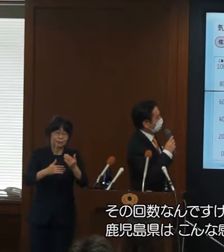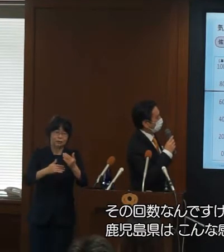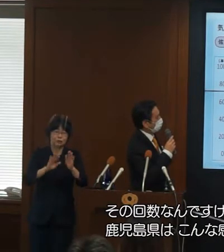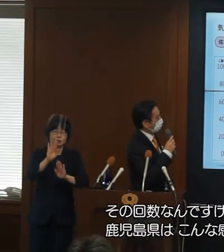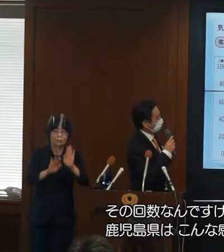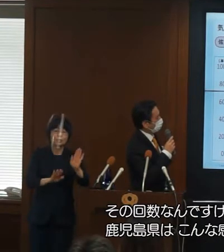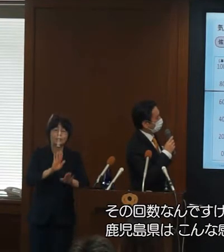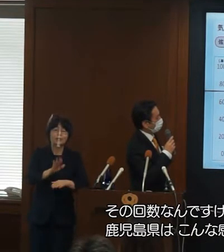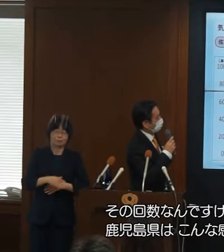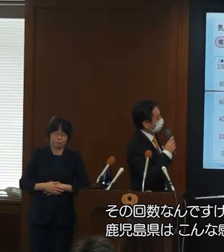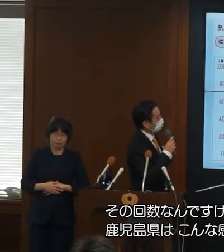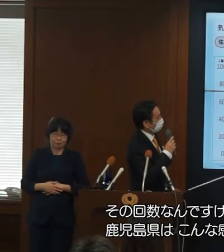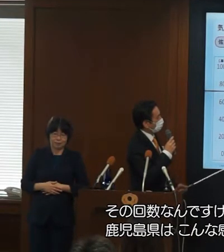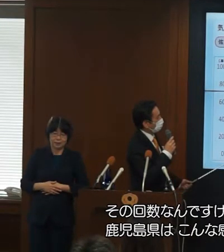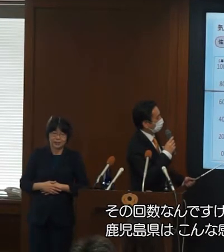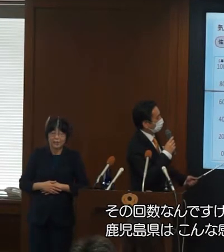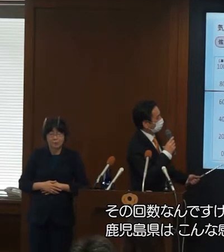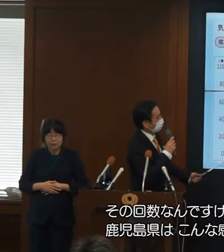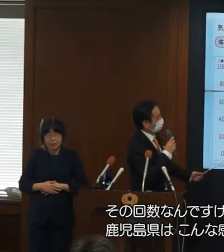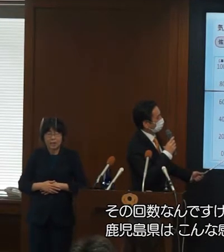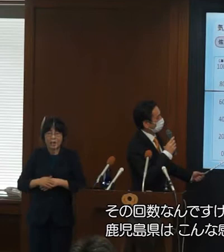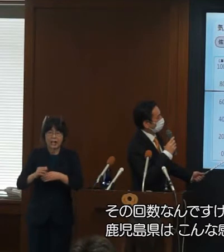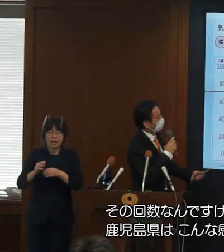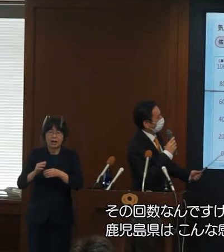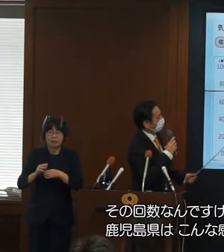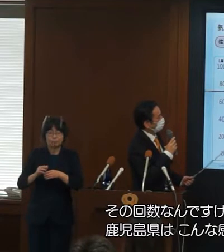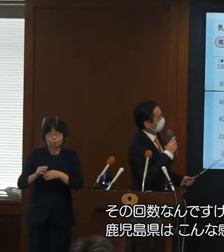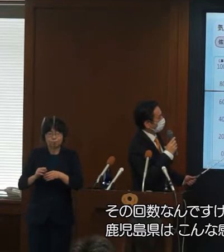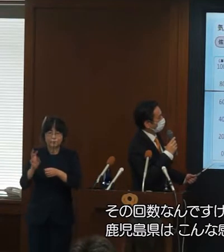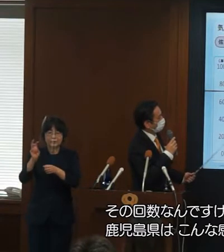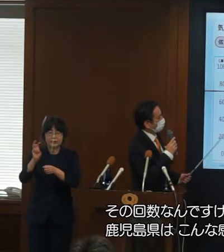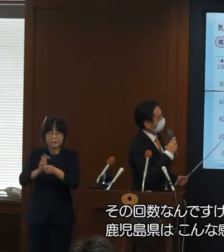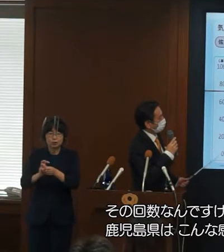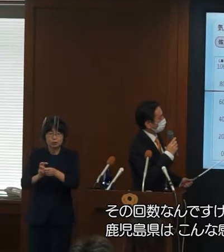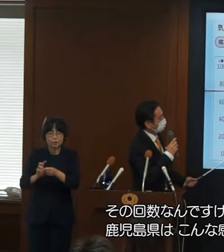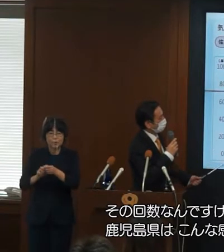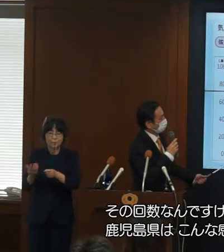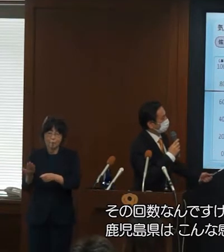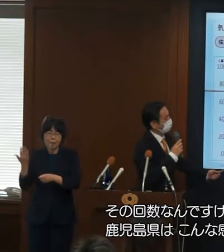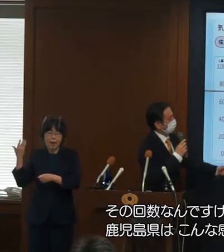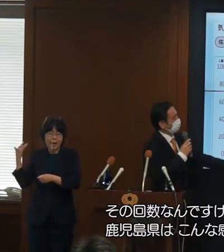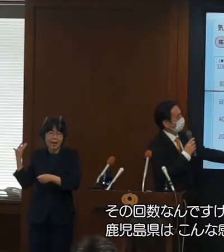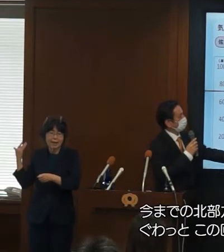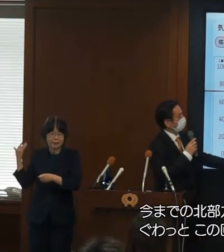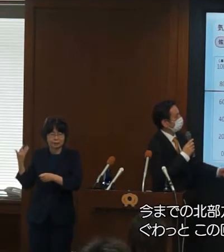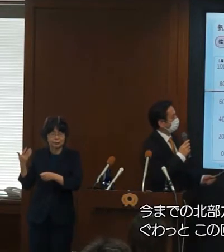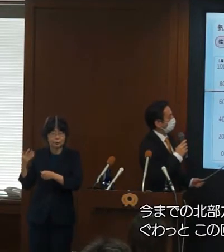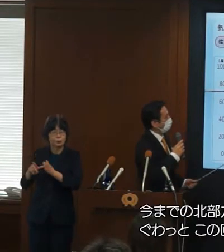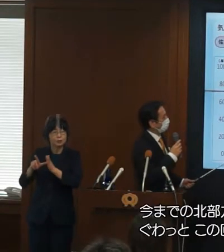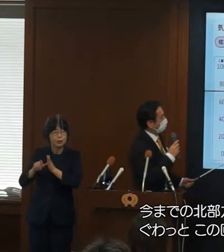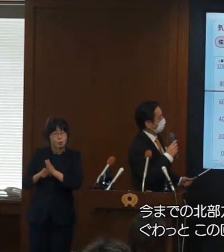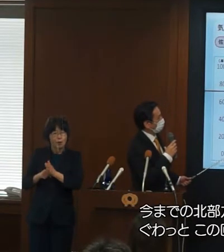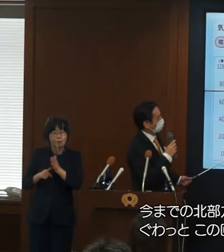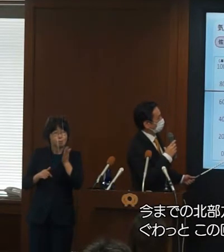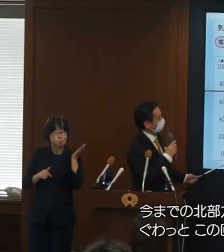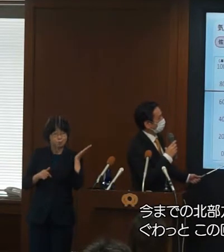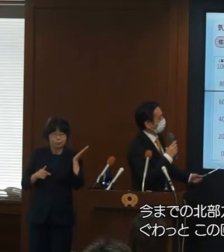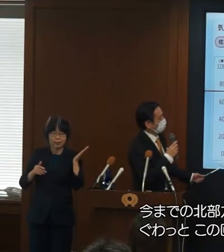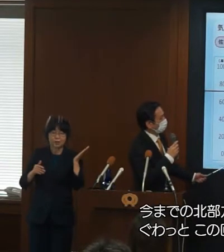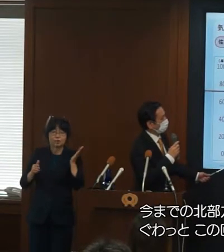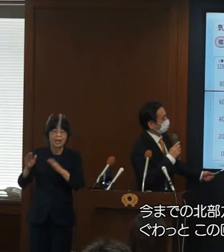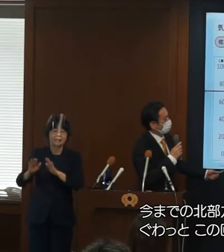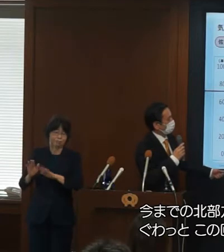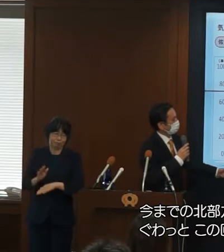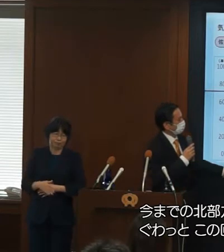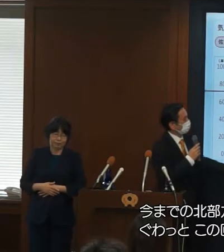ですけれども、大体こう30年ぐらい前は鹿児島県こんな感じだったんですね。で、今佐賀県は